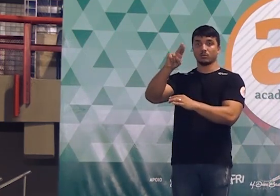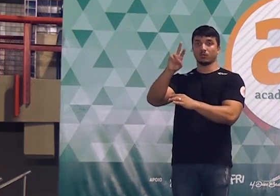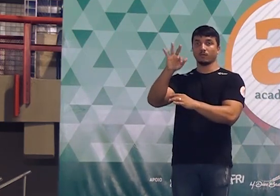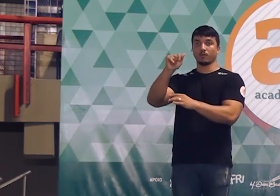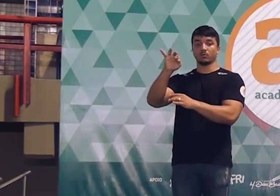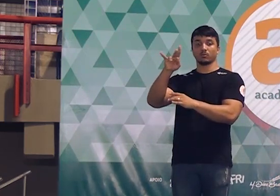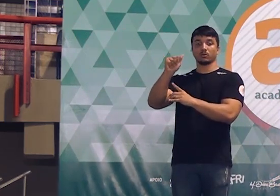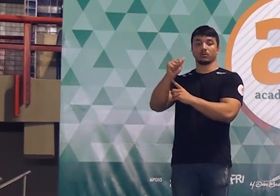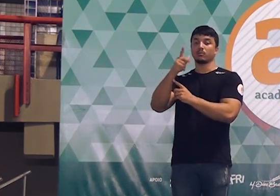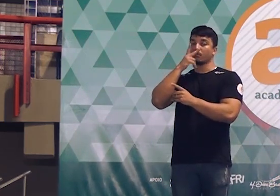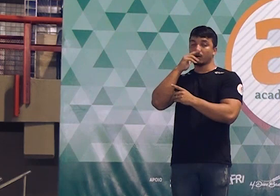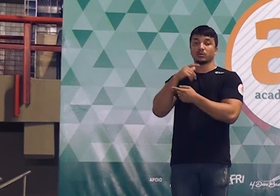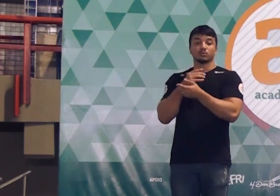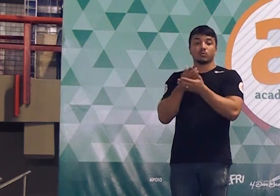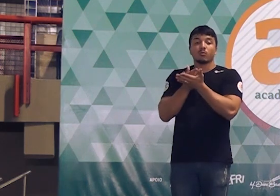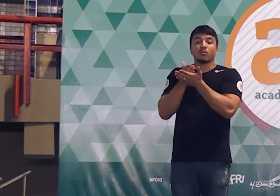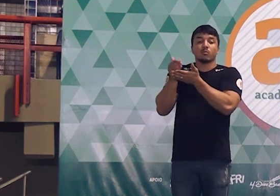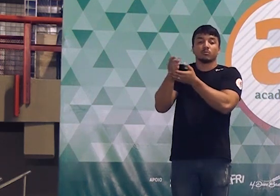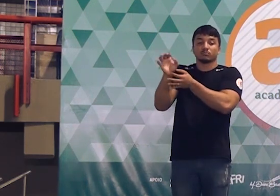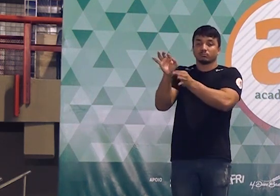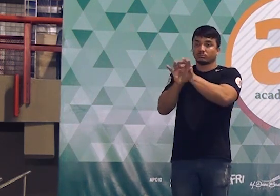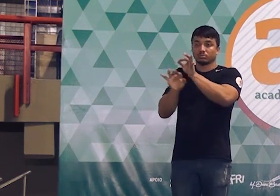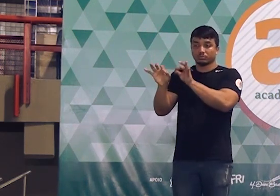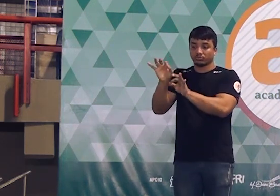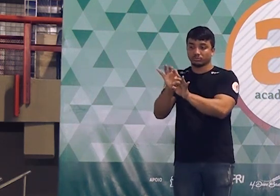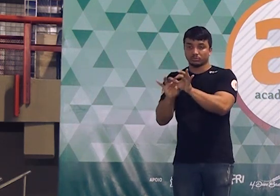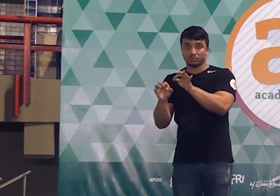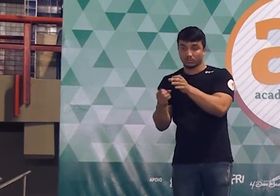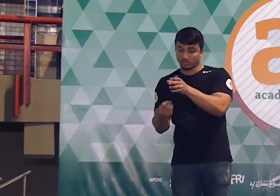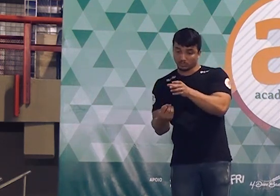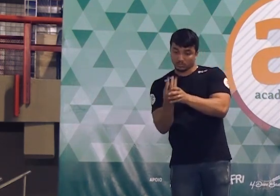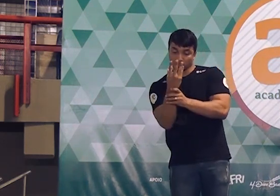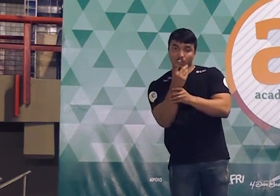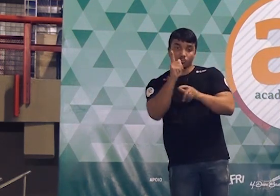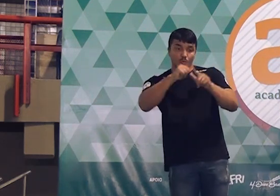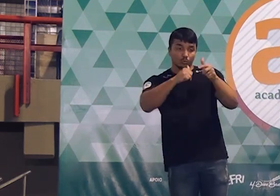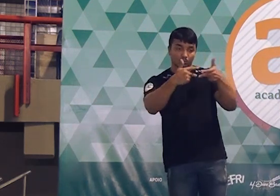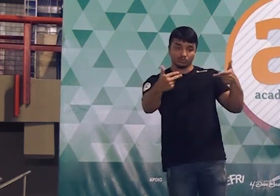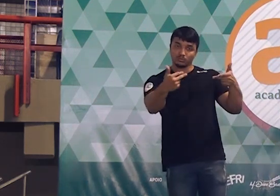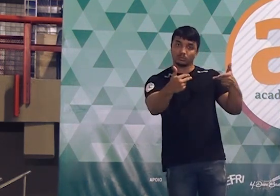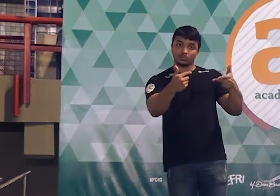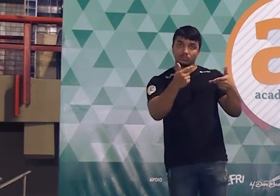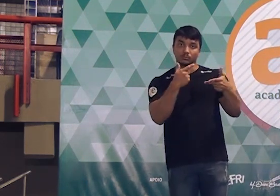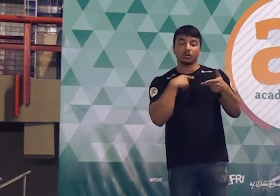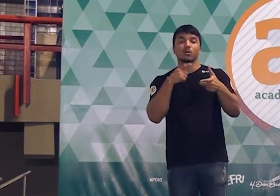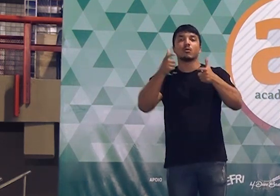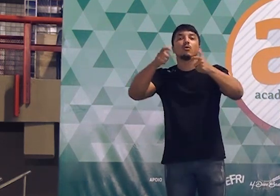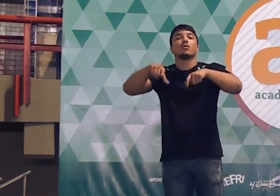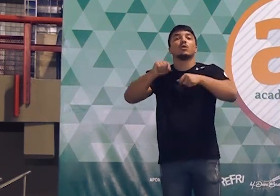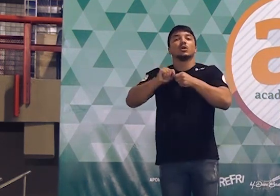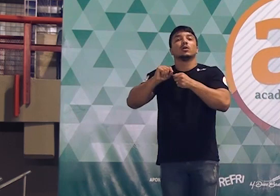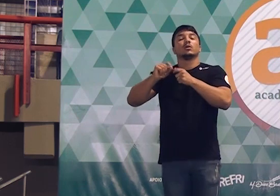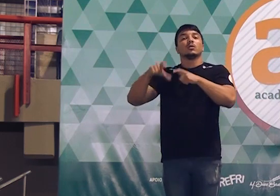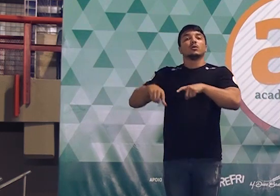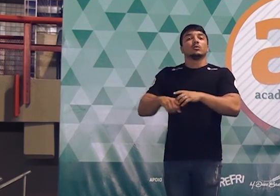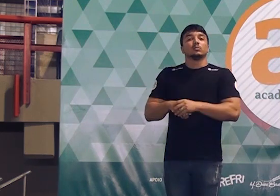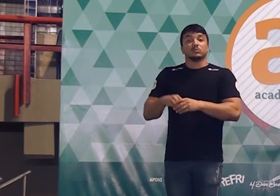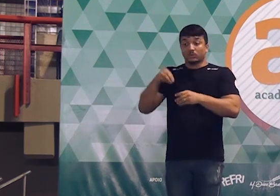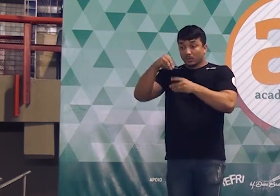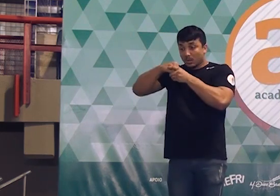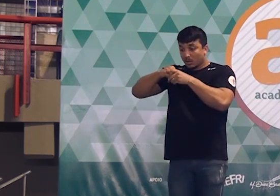a se organizar para produzir aquele produto, aquele determinado produto aonde, Trigueiro?